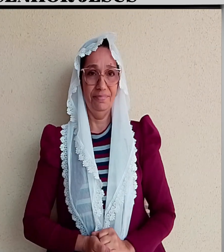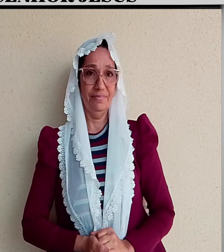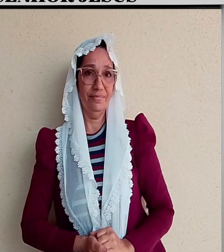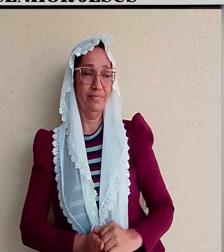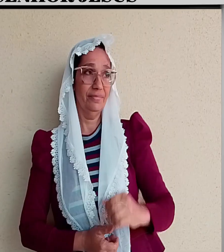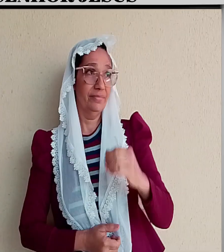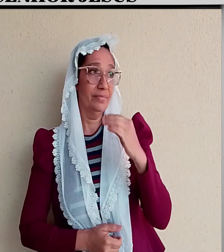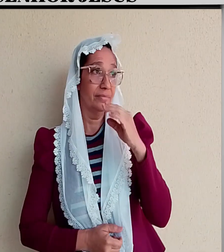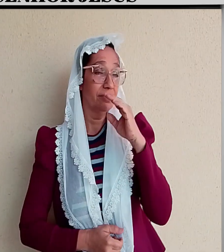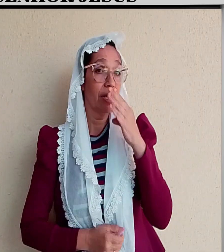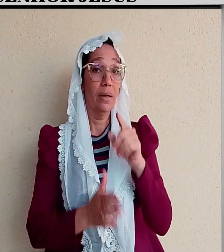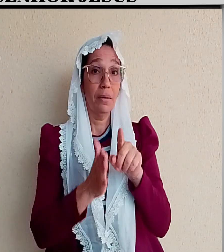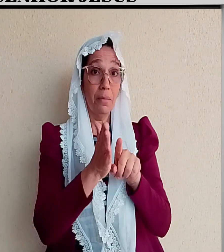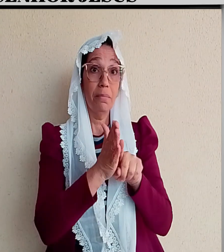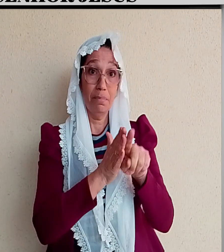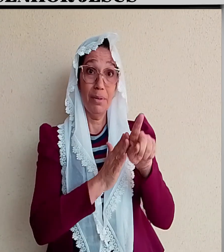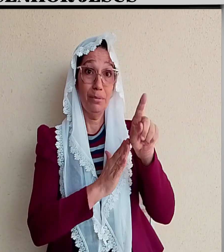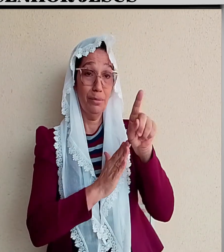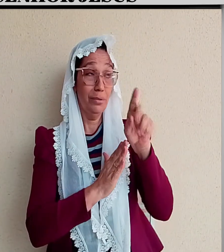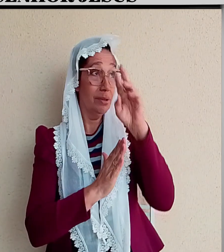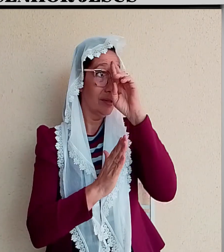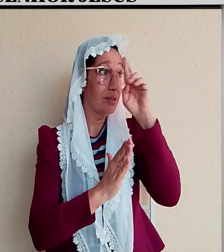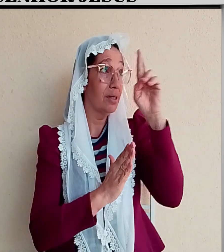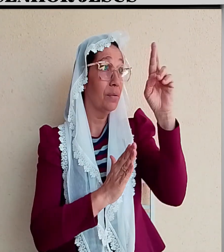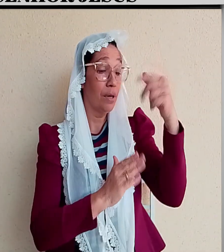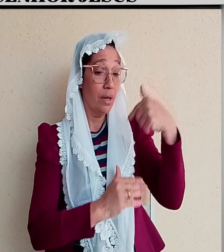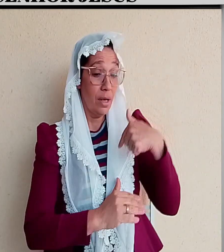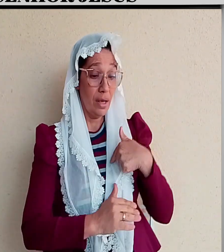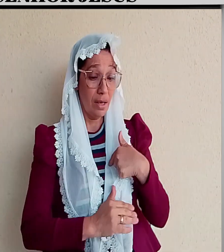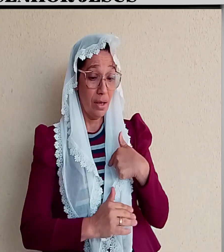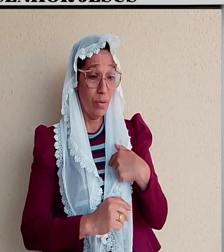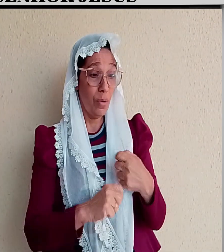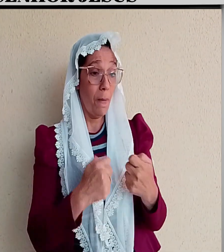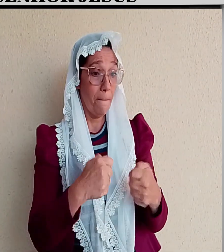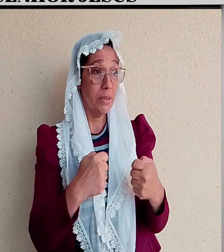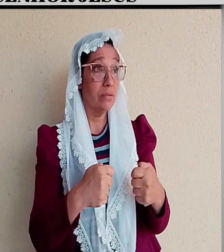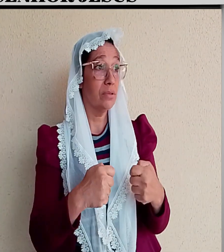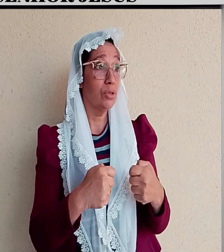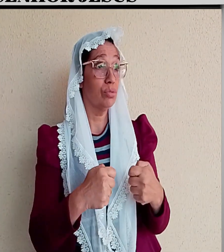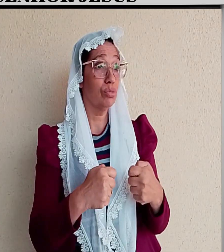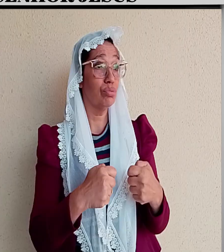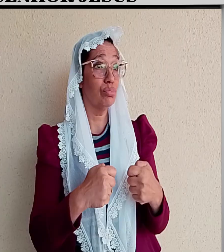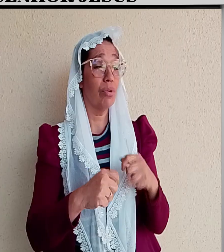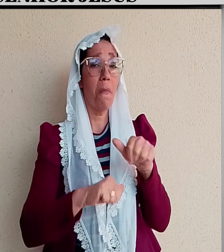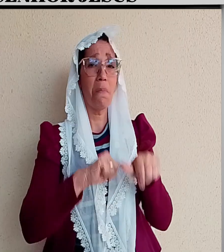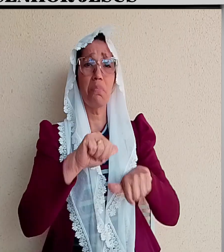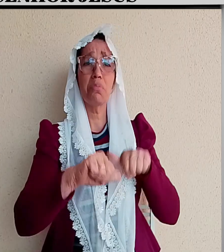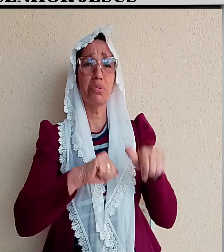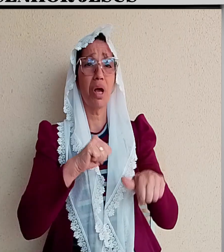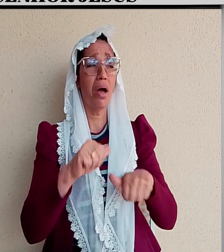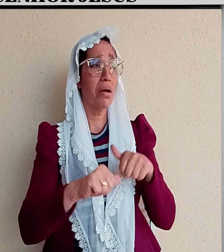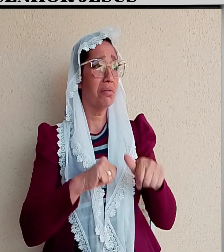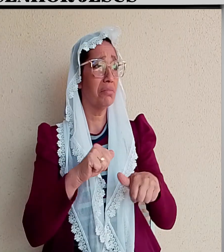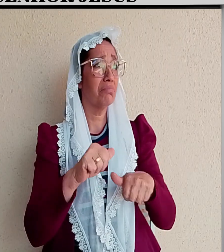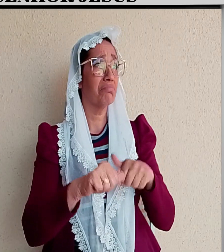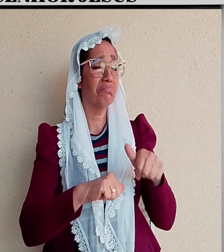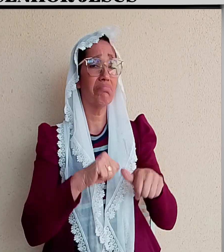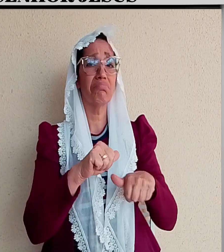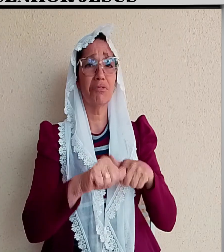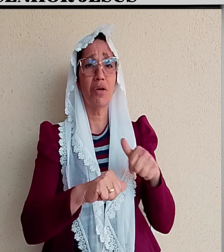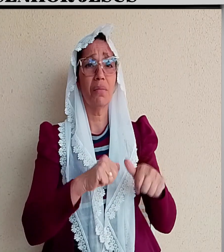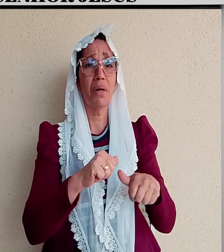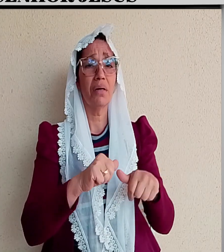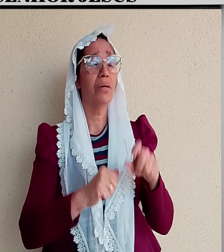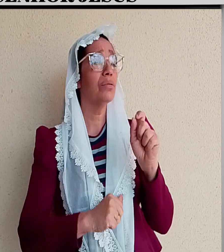nós. Orar, dizer a Ele, Senhor, o que precisamos, aleluia, fazer o que Tu desejas que seja feito em